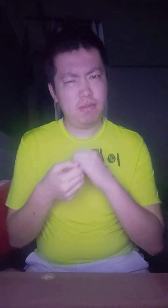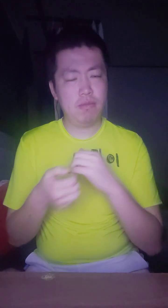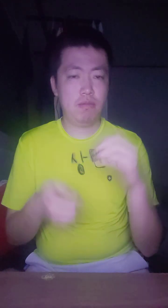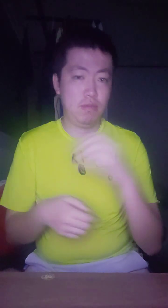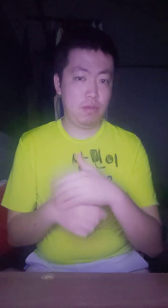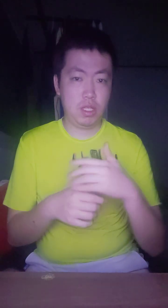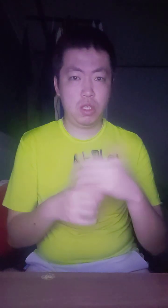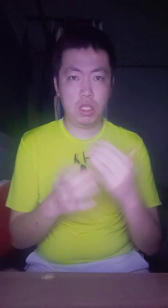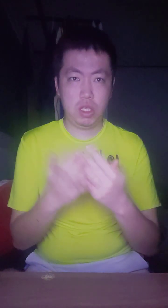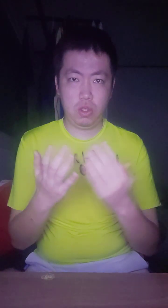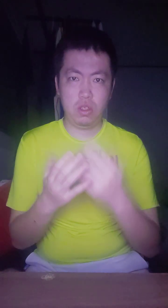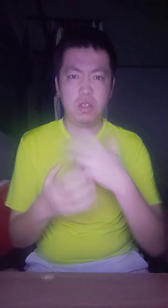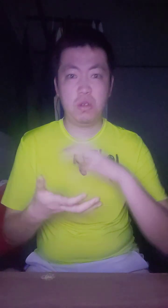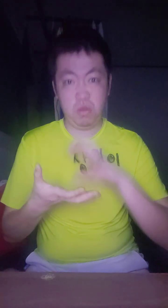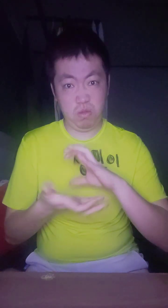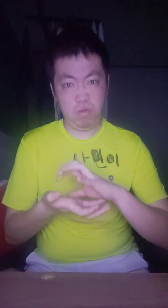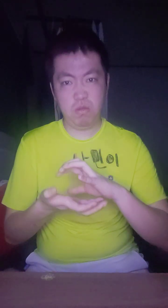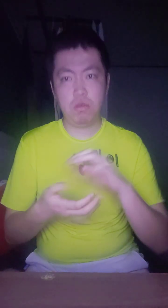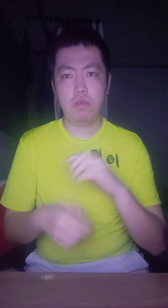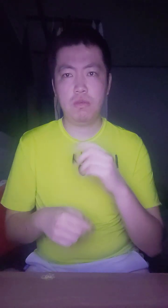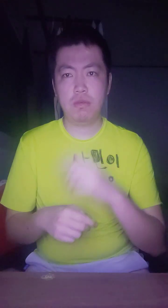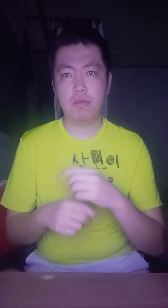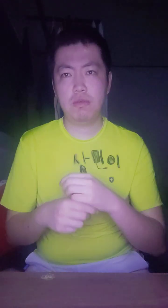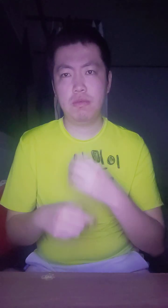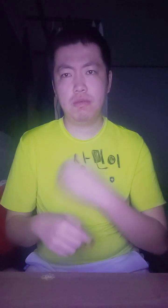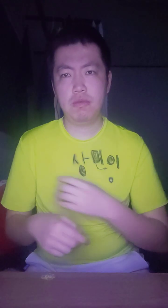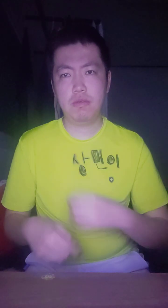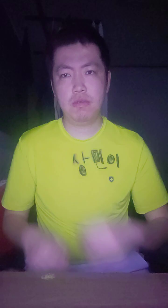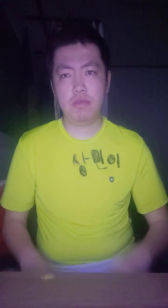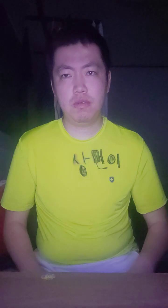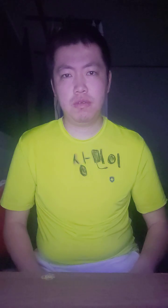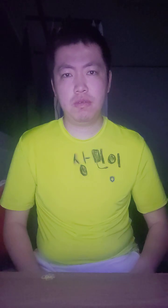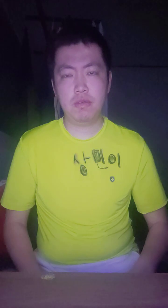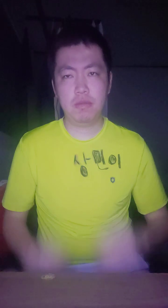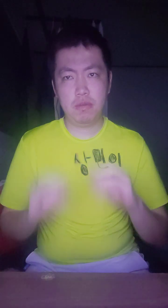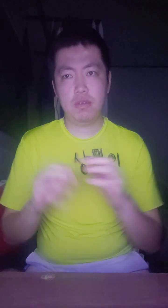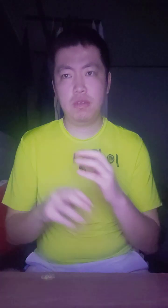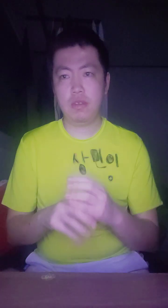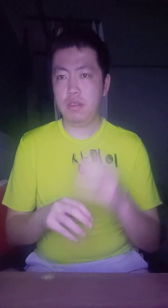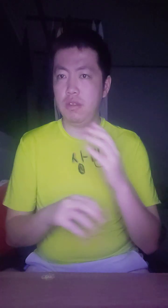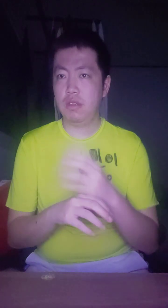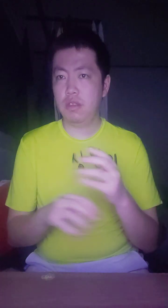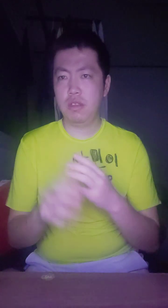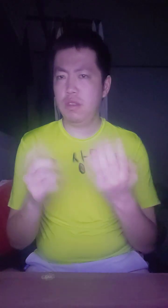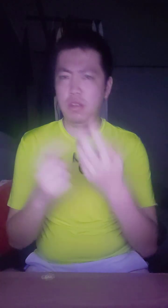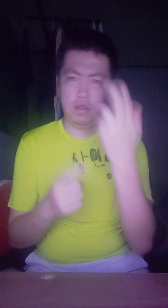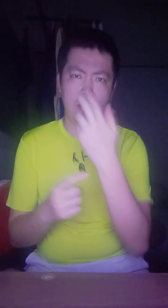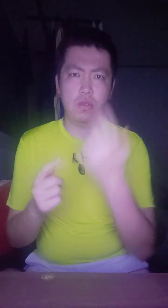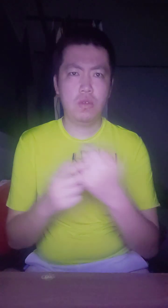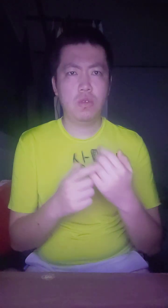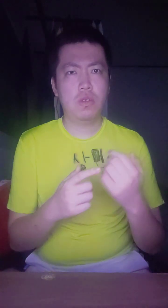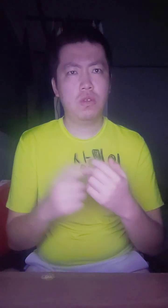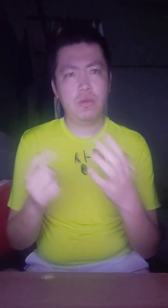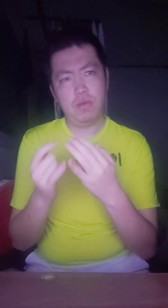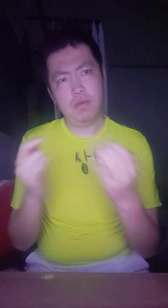바 심정지 상태에 확인되어서 하지만 여성은 의식을 되찾지 못했고 오늘까지 열흘